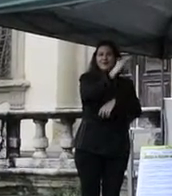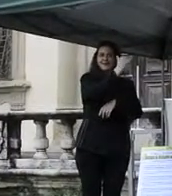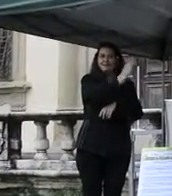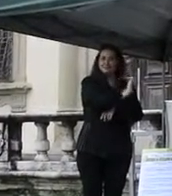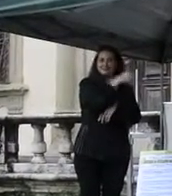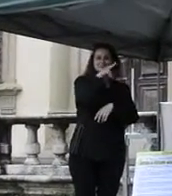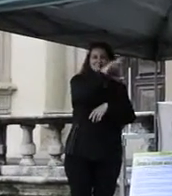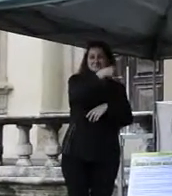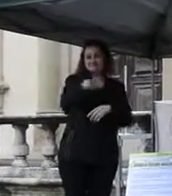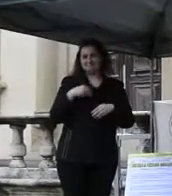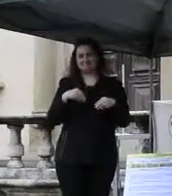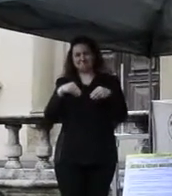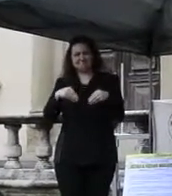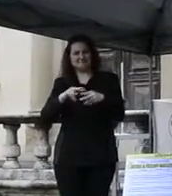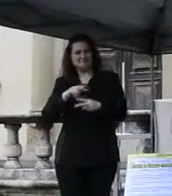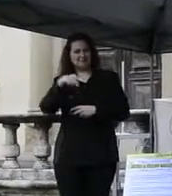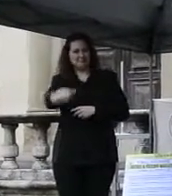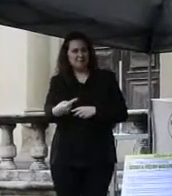la questione della sanità